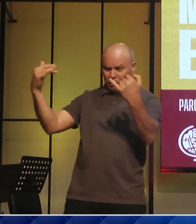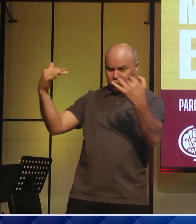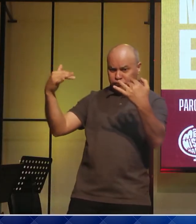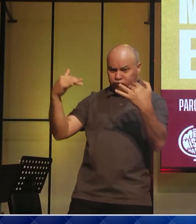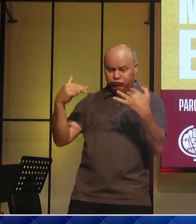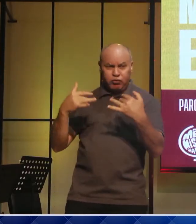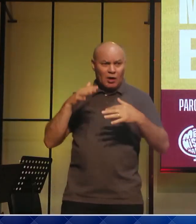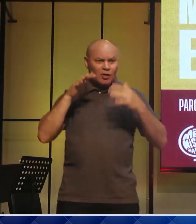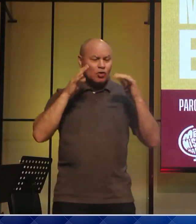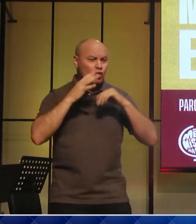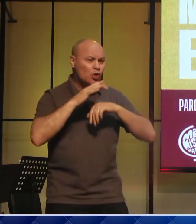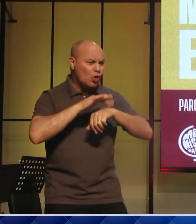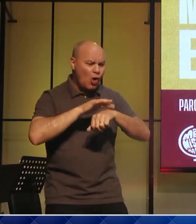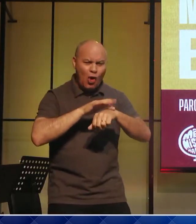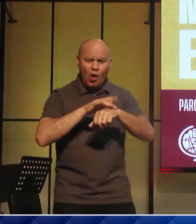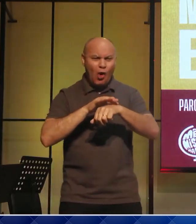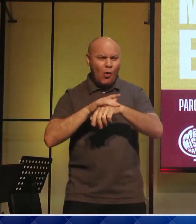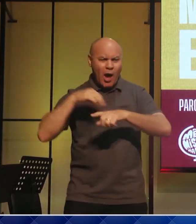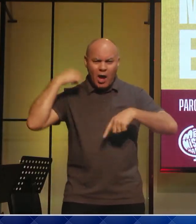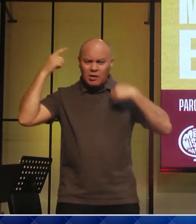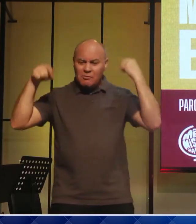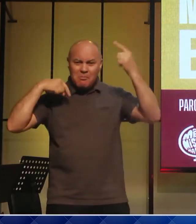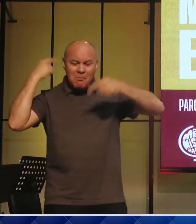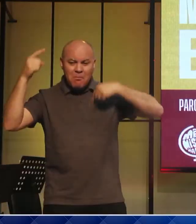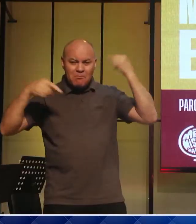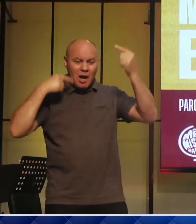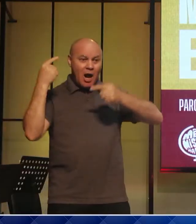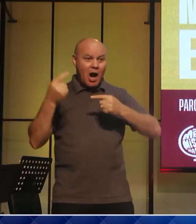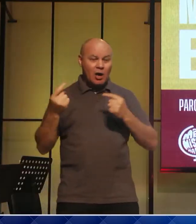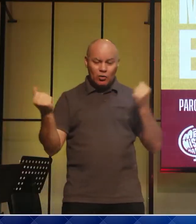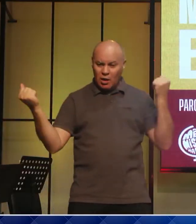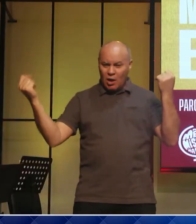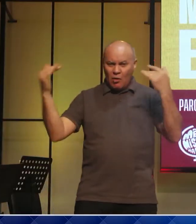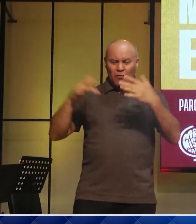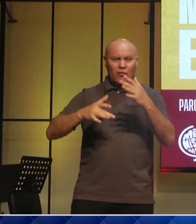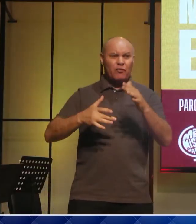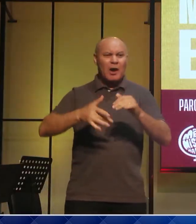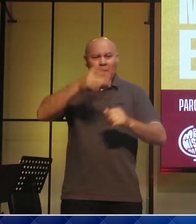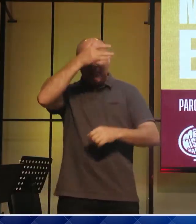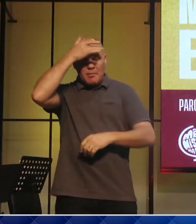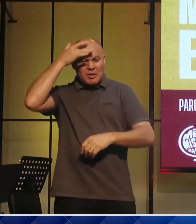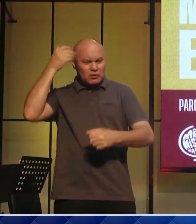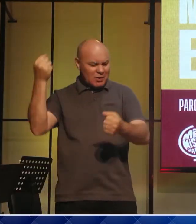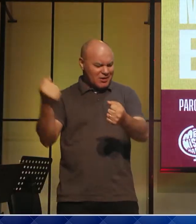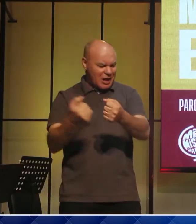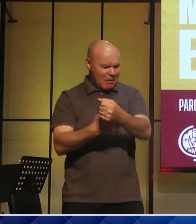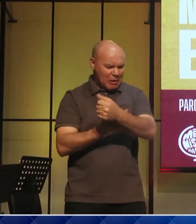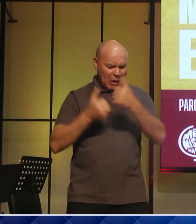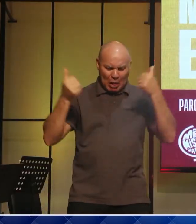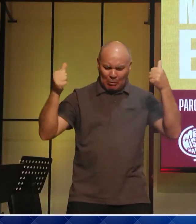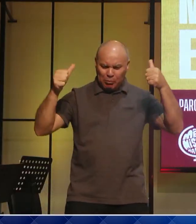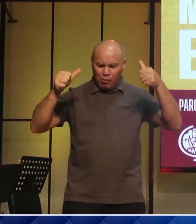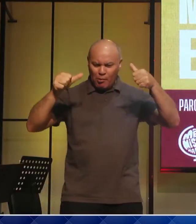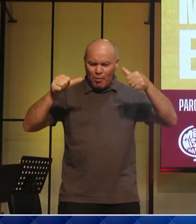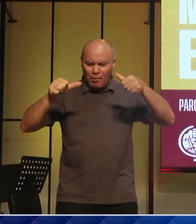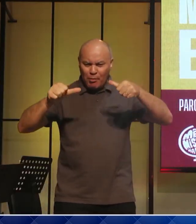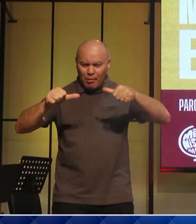maluca de todo jeito, com problemas existenciais, emocionais,